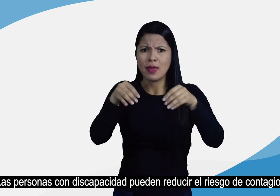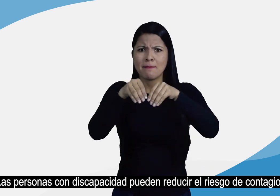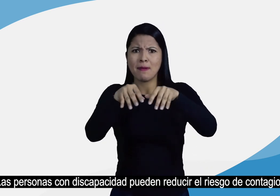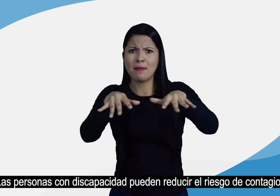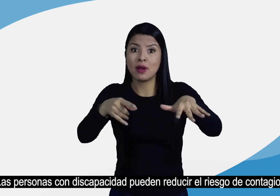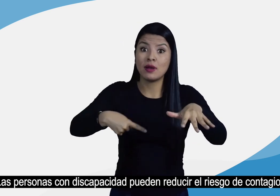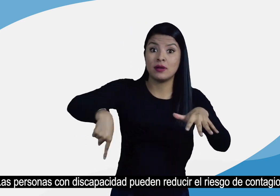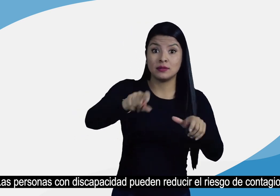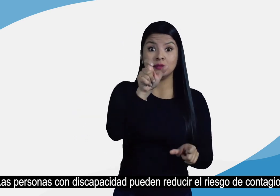al